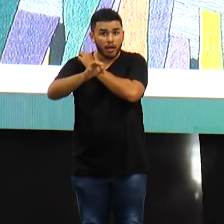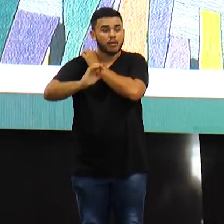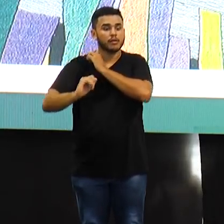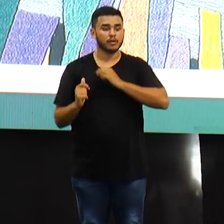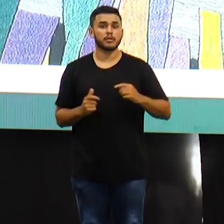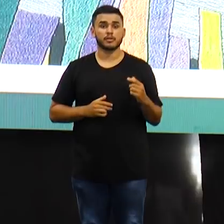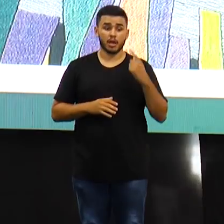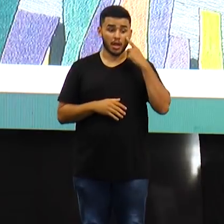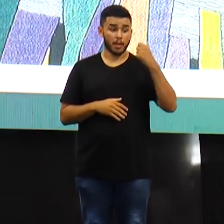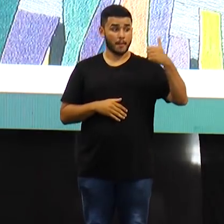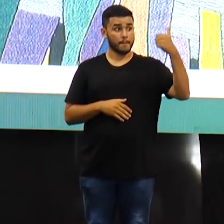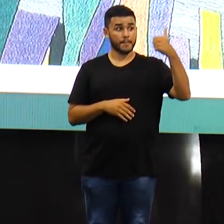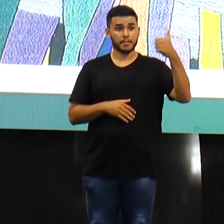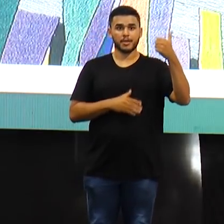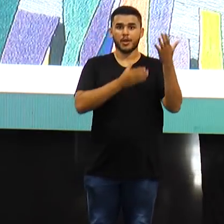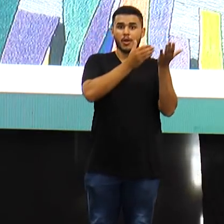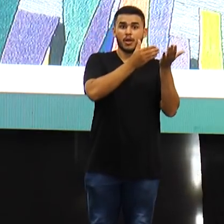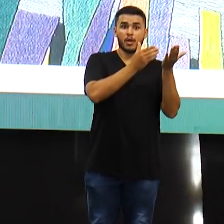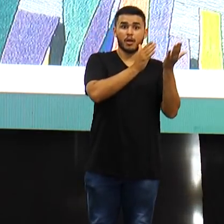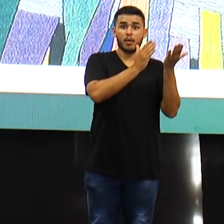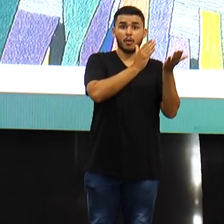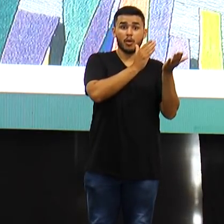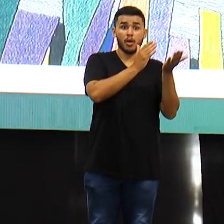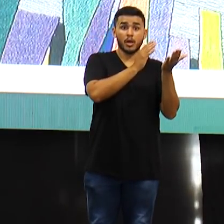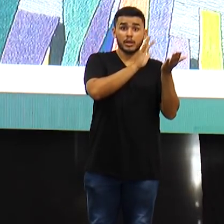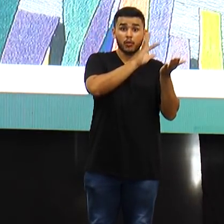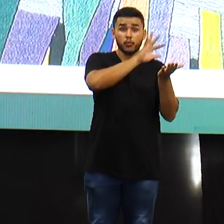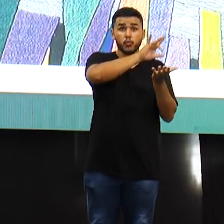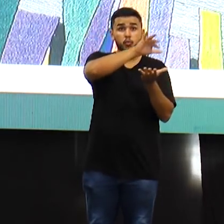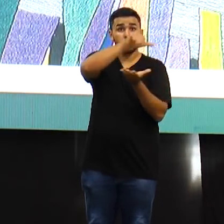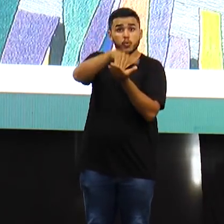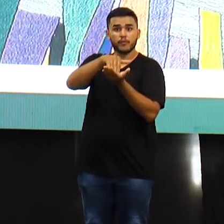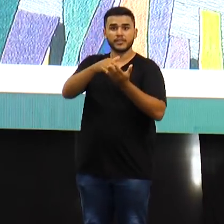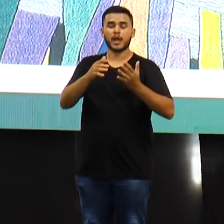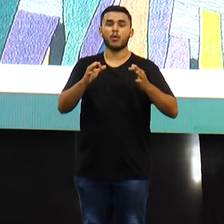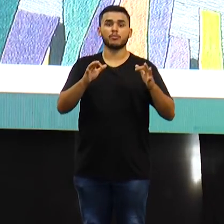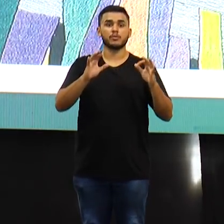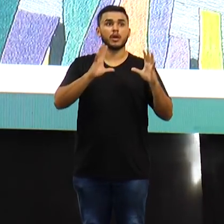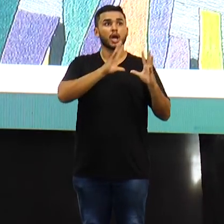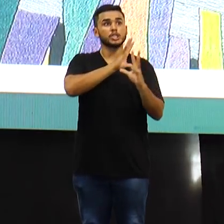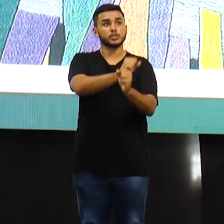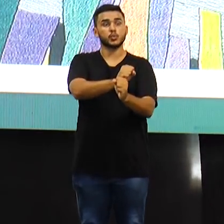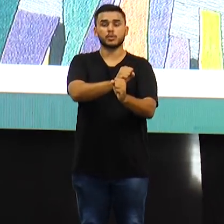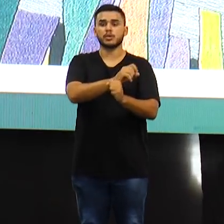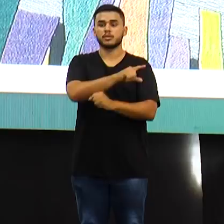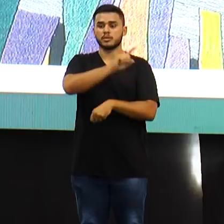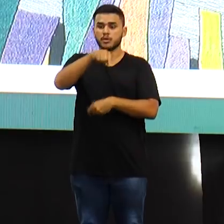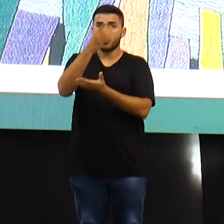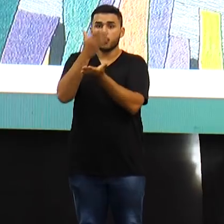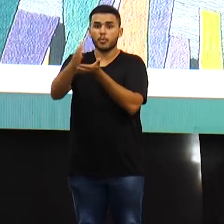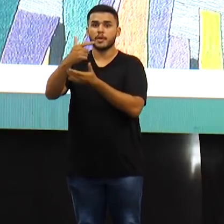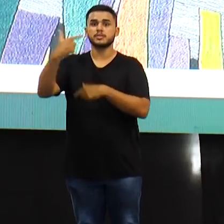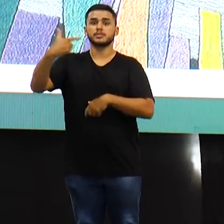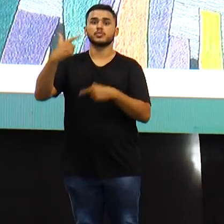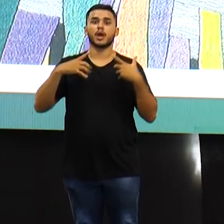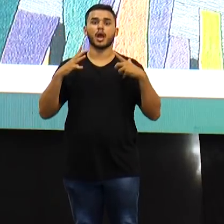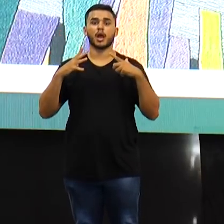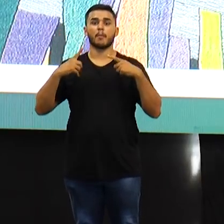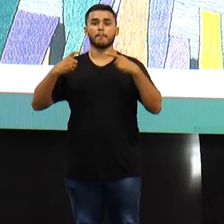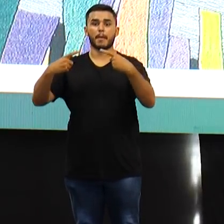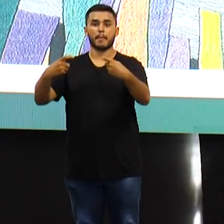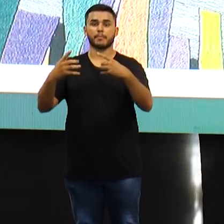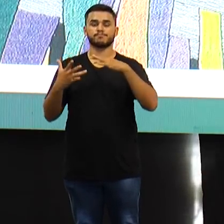fim da primeira e o início da segunda. Se eu, Fernandes, vou elaborar uma questão de provas, eu